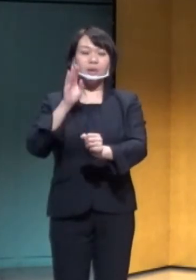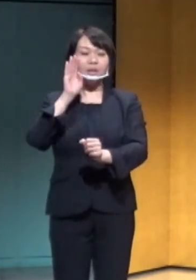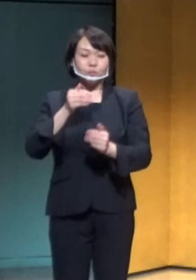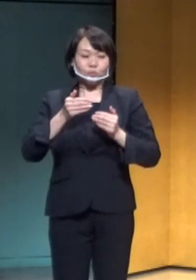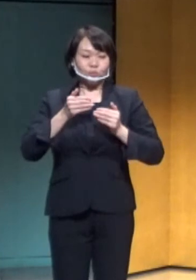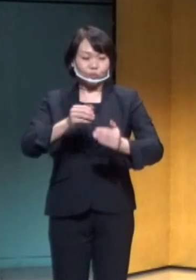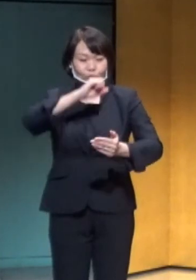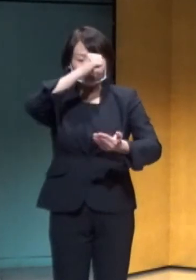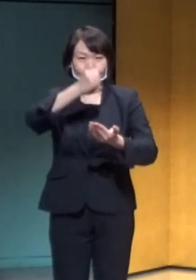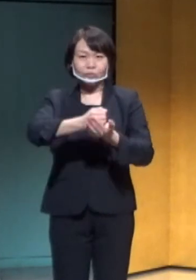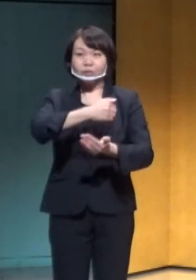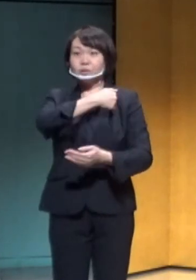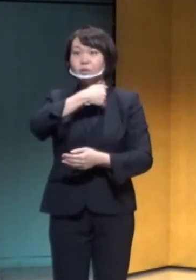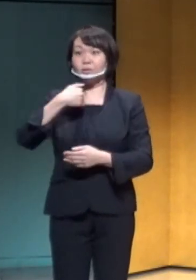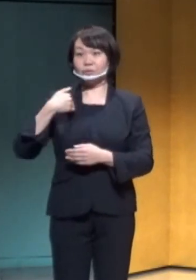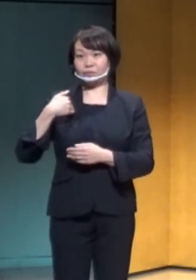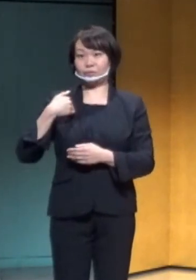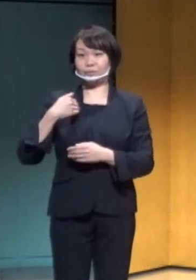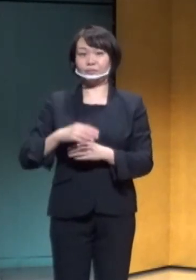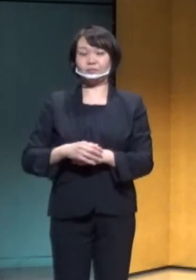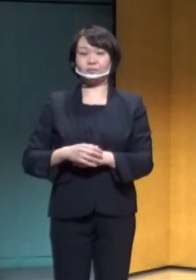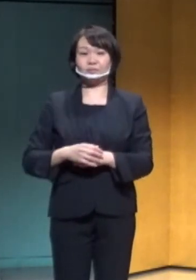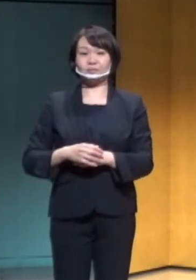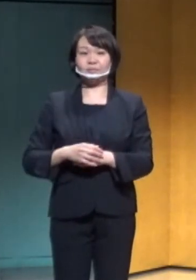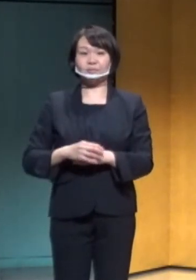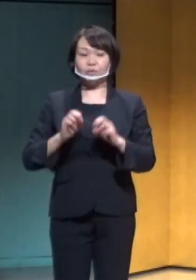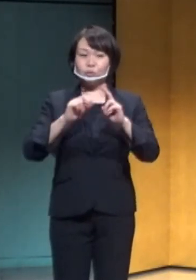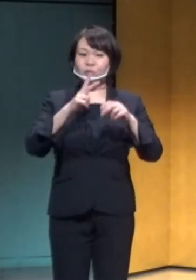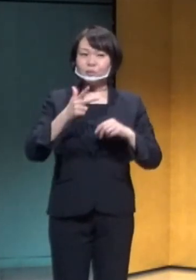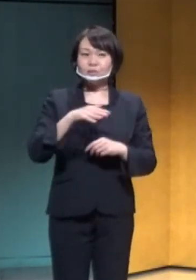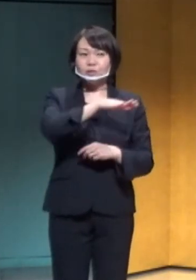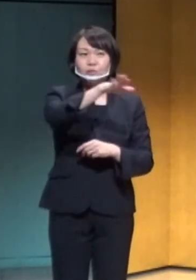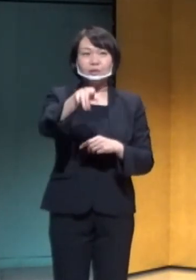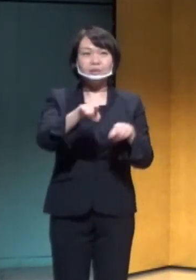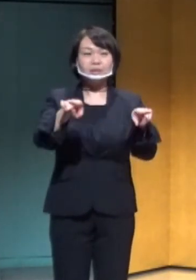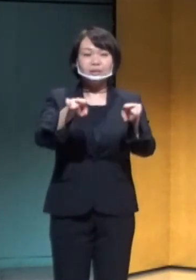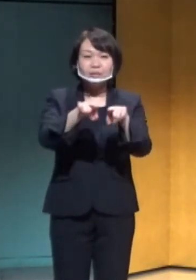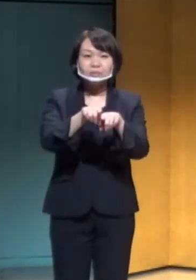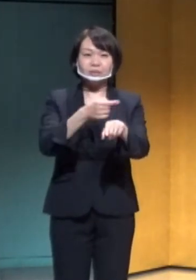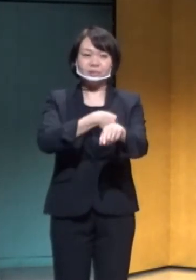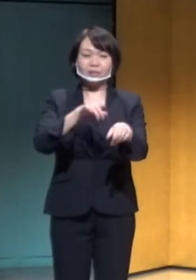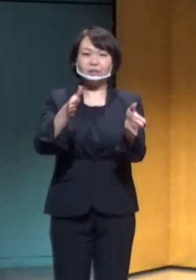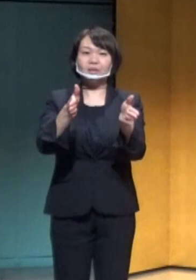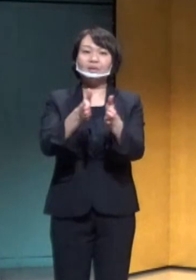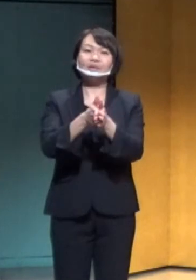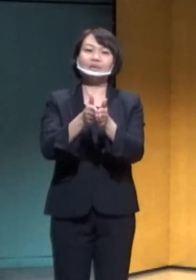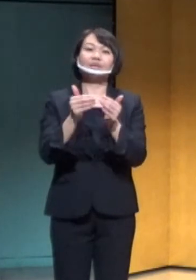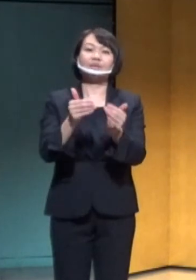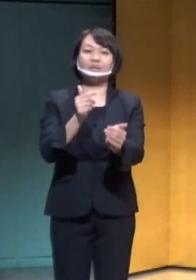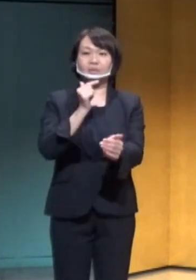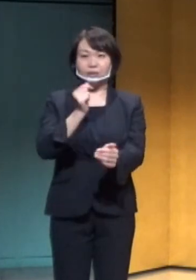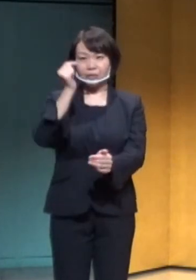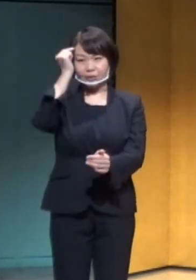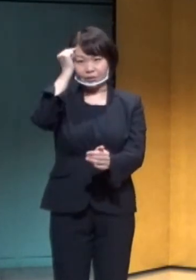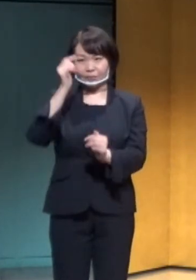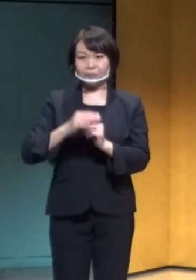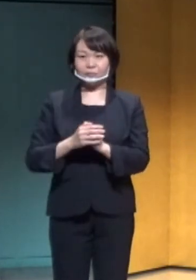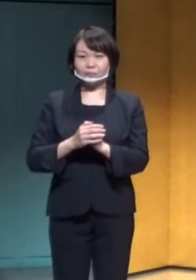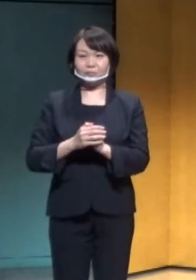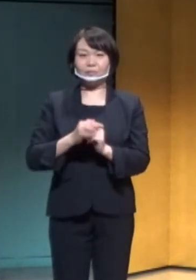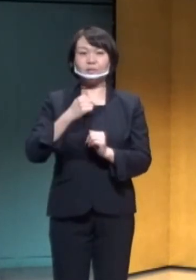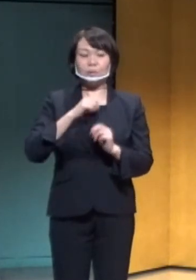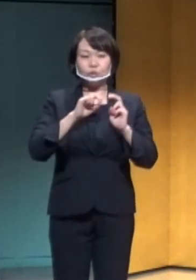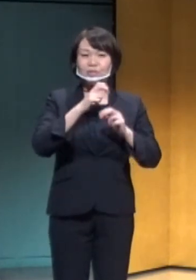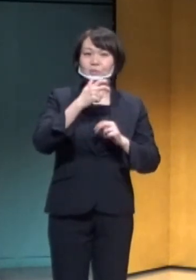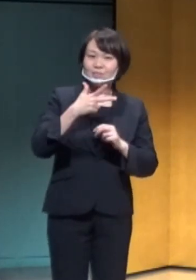するように、地元の県会議員として富士見市の皆様と一緒に力を合わせて、埼玉県と富士見市の間に入ってしっ